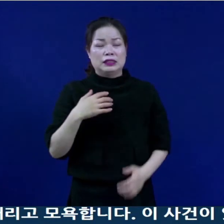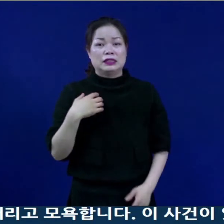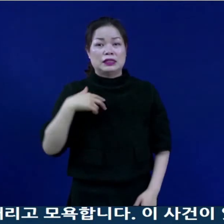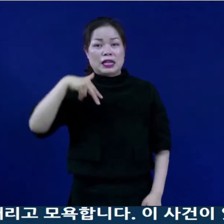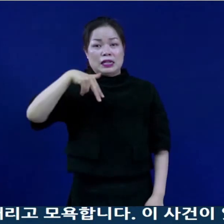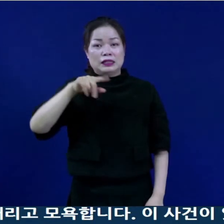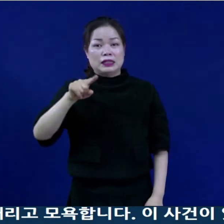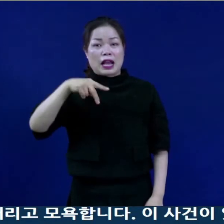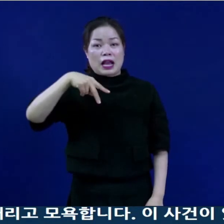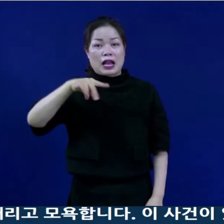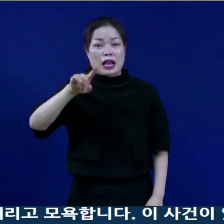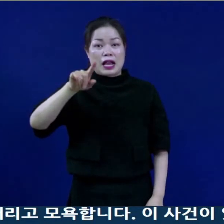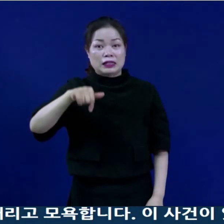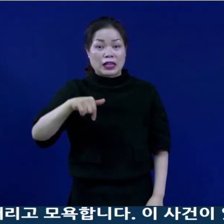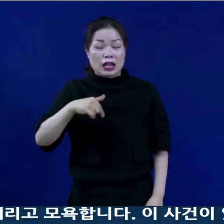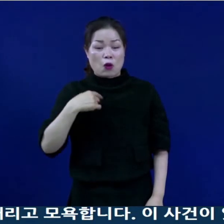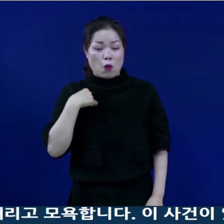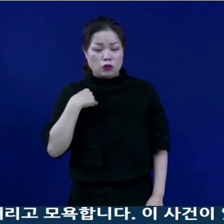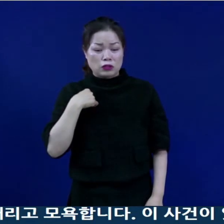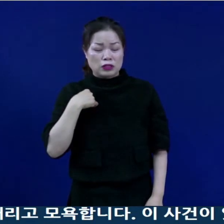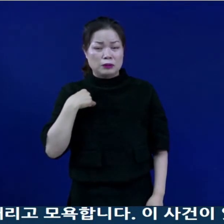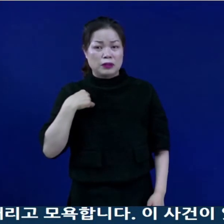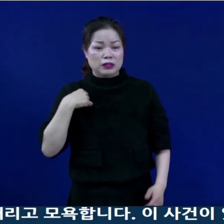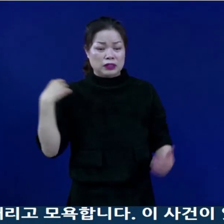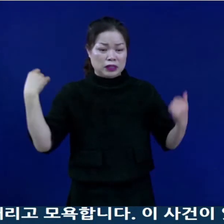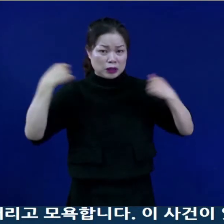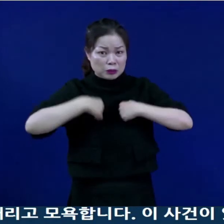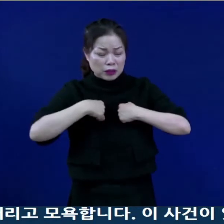입었지만 그 자체로 그것은 모욕이었습니다.